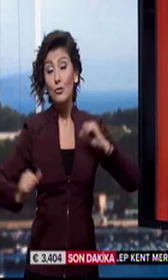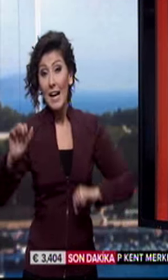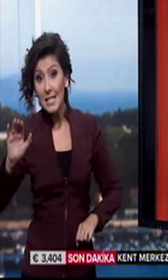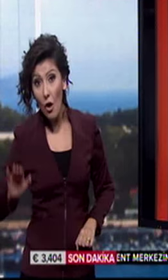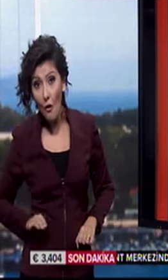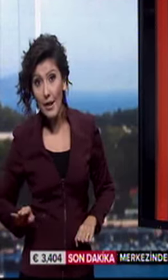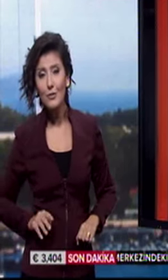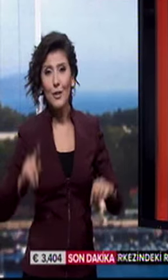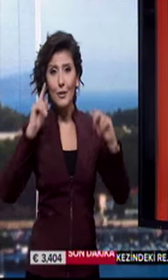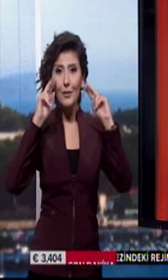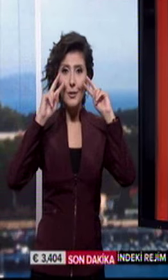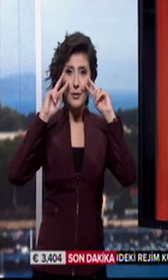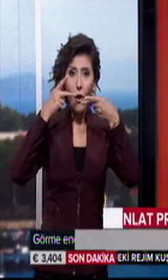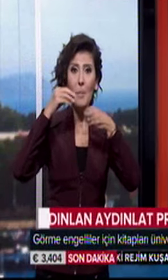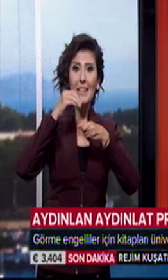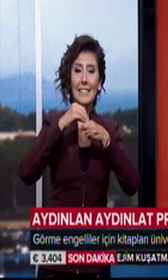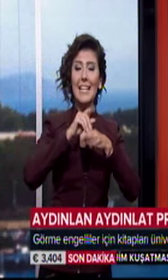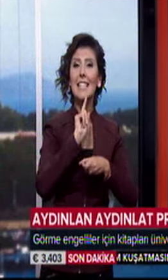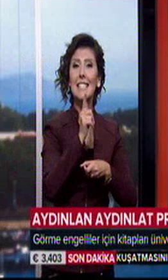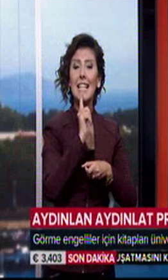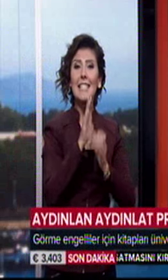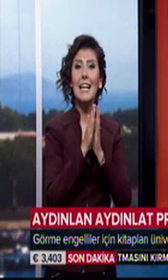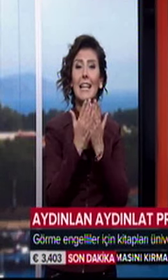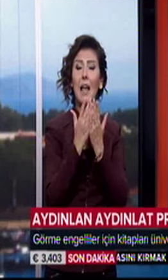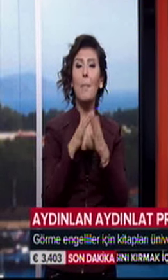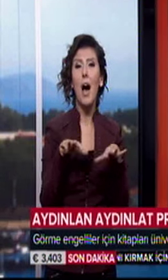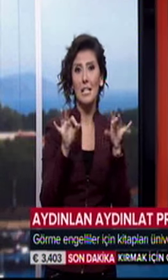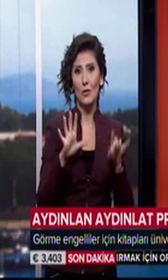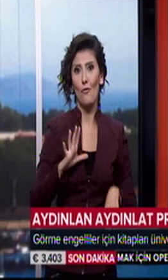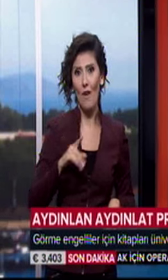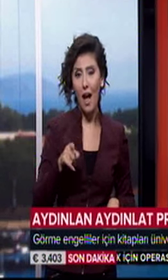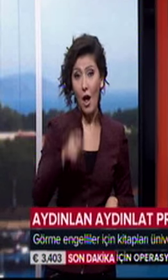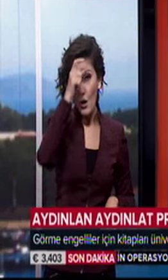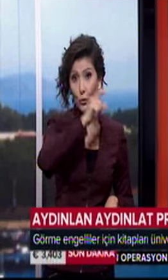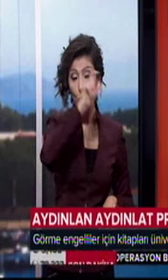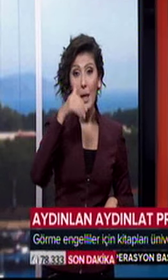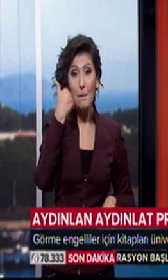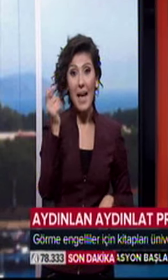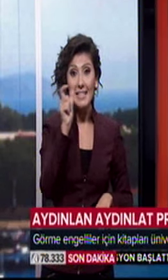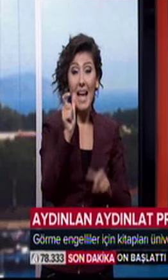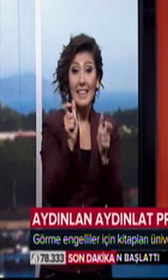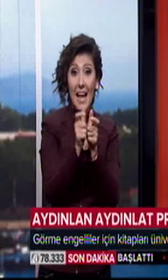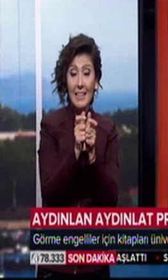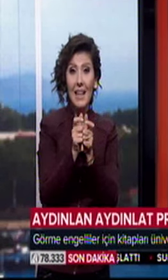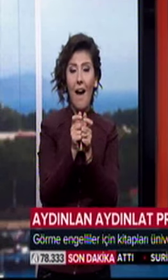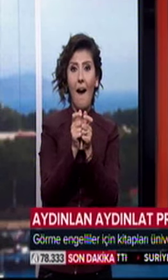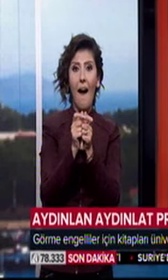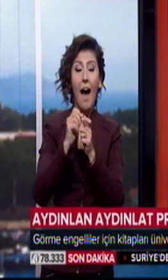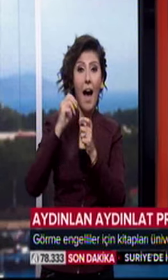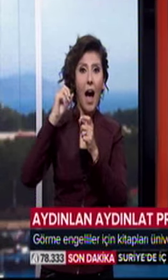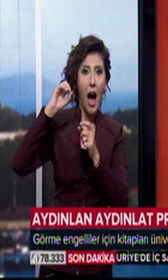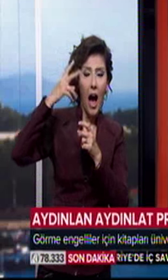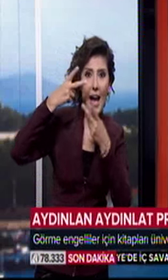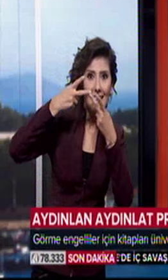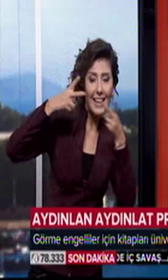Üniversite öğrencileri görme engelliler için sesli kitaplar hazırlıyor. Türkiye Beyaz Ay Derneği'nin Aydınlan,